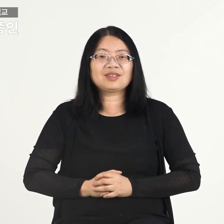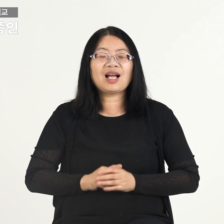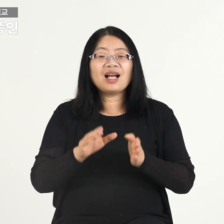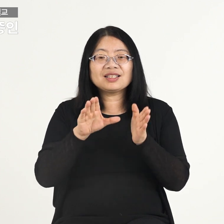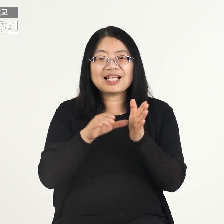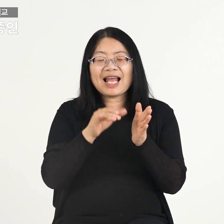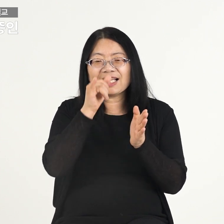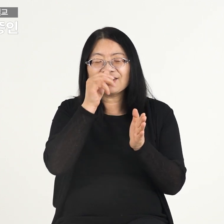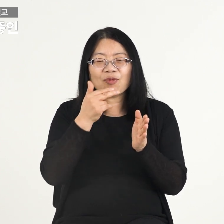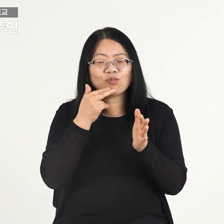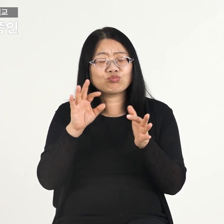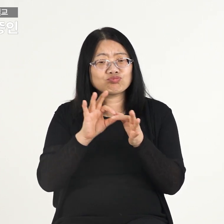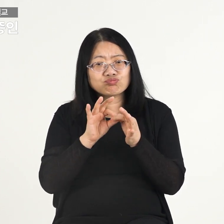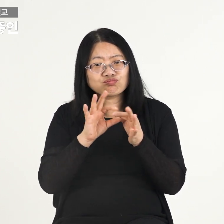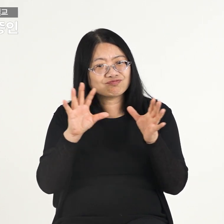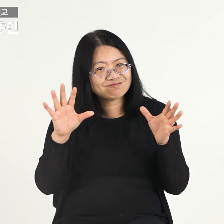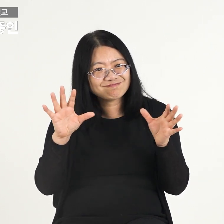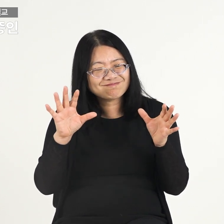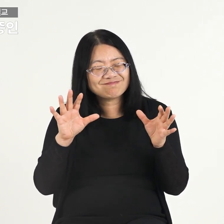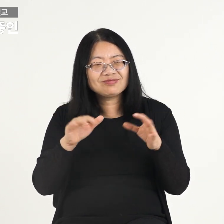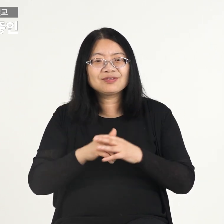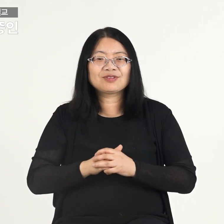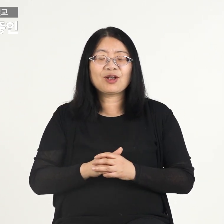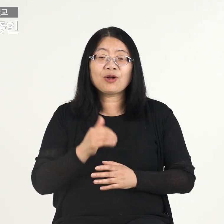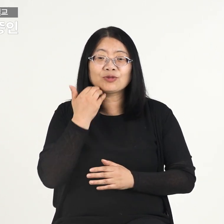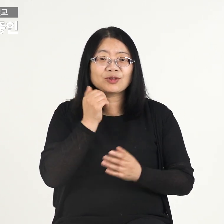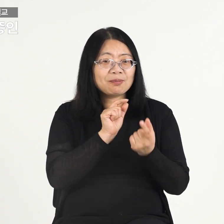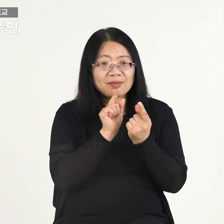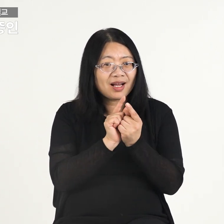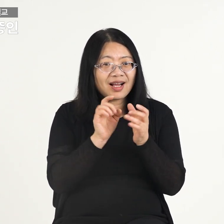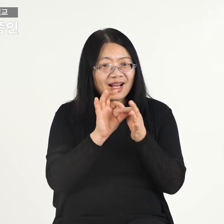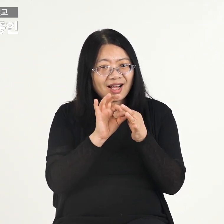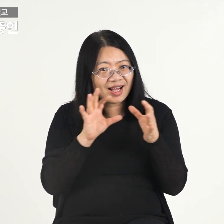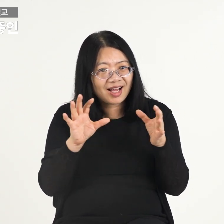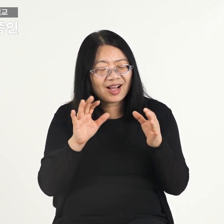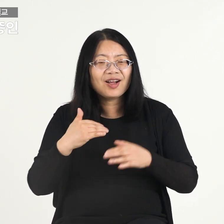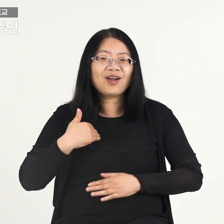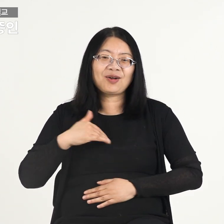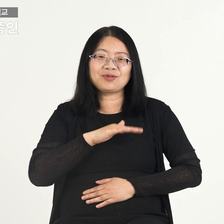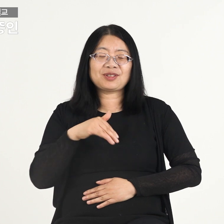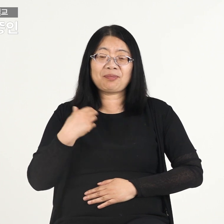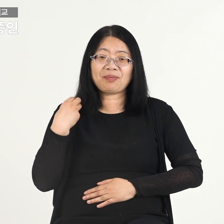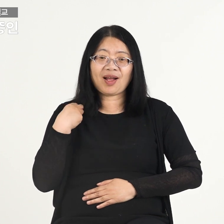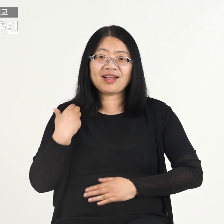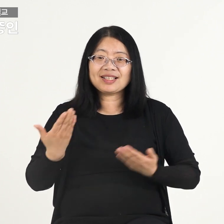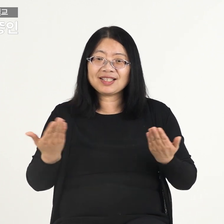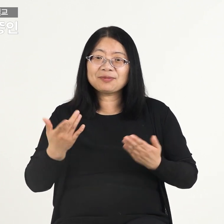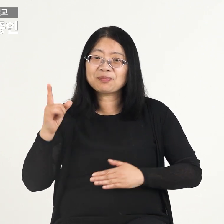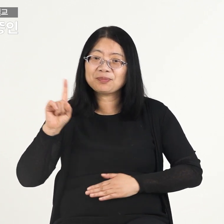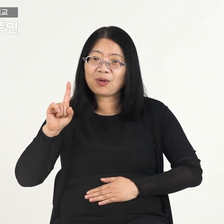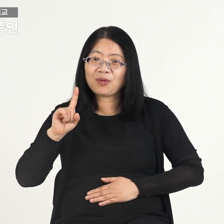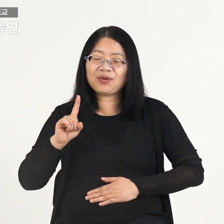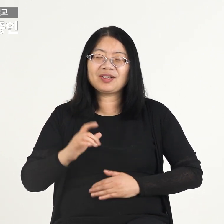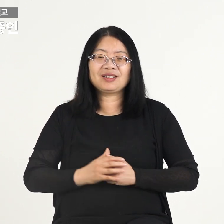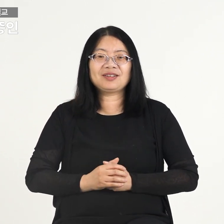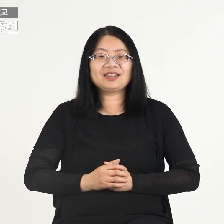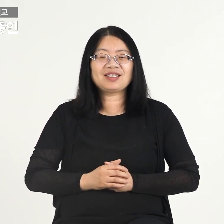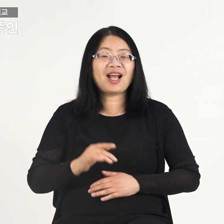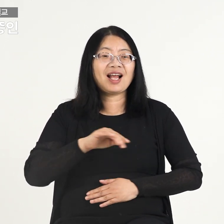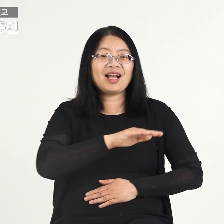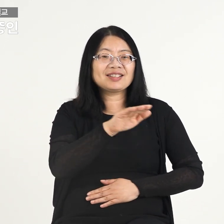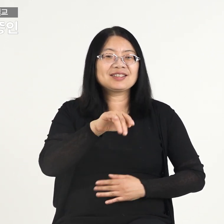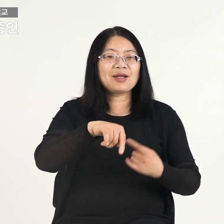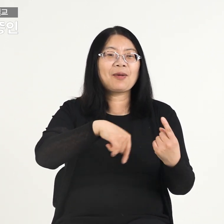때를 얻든지 못 얻든지 누구를 만나든지 계속 뭐 해야 될까요? 그들이